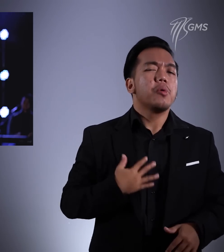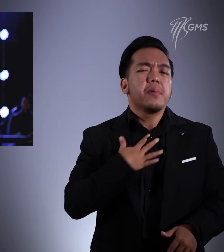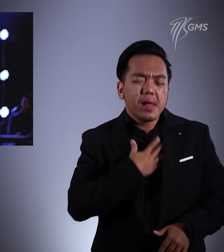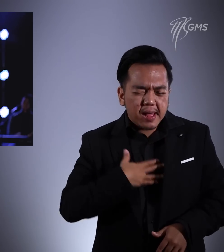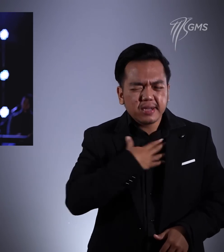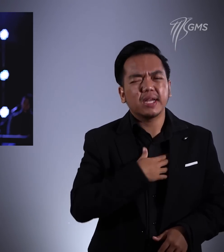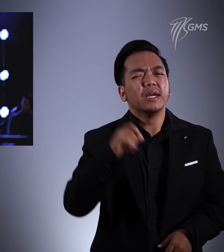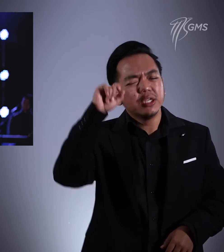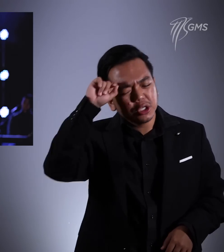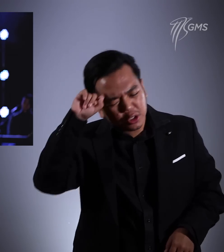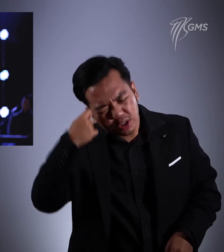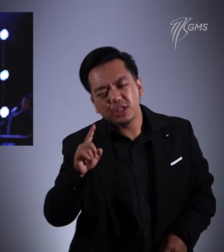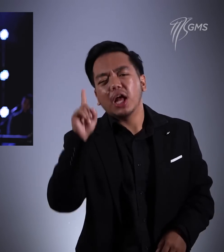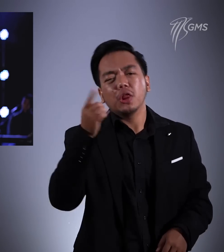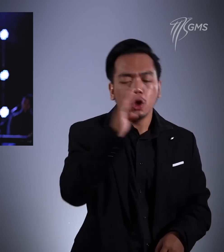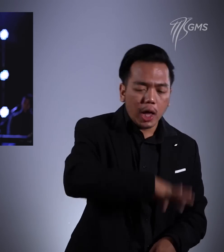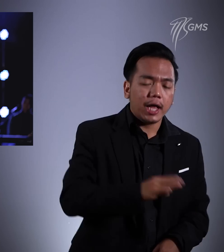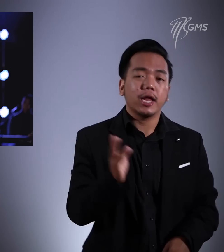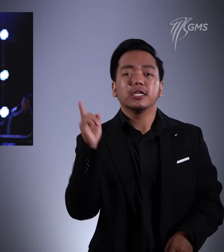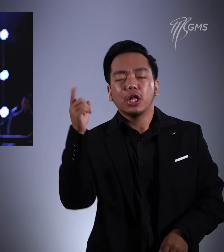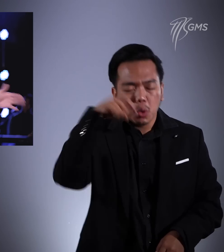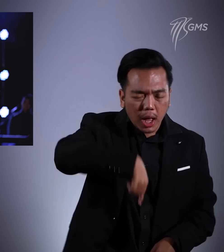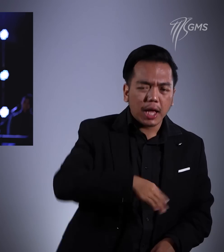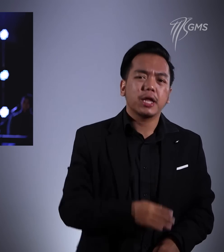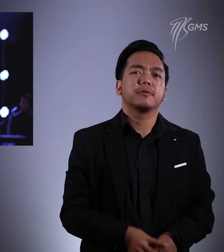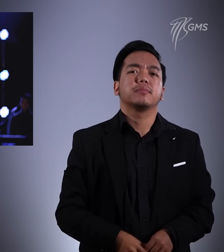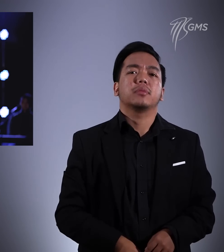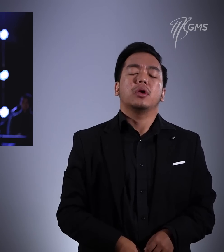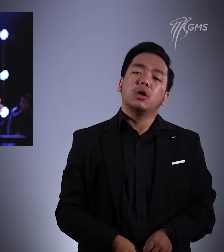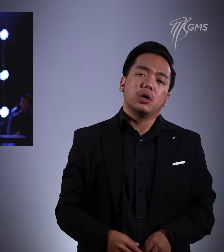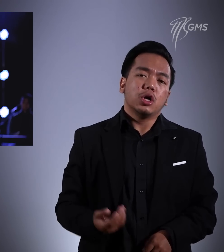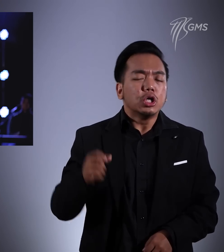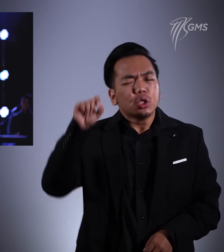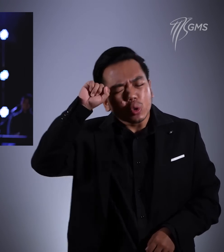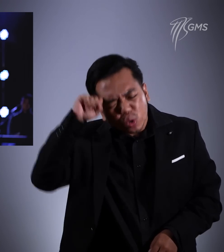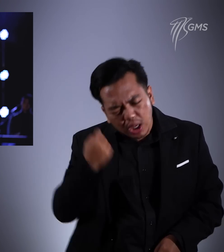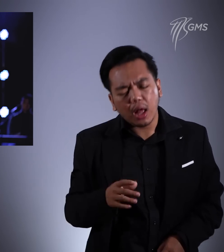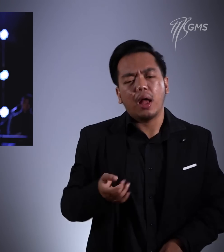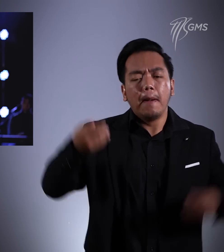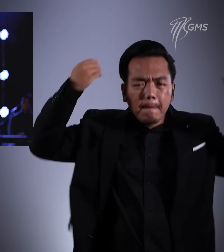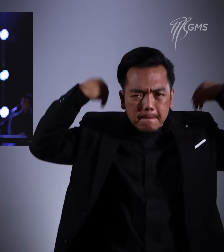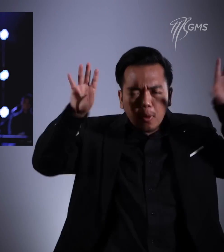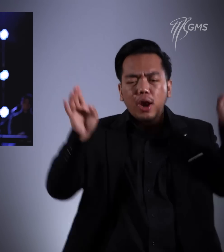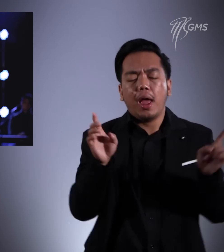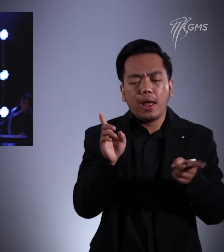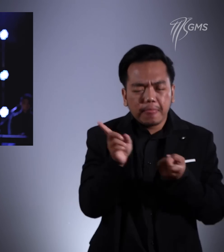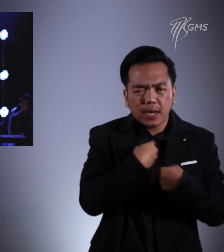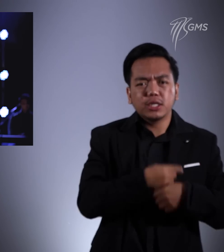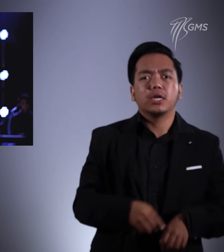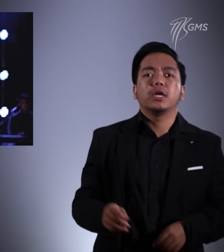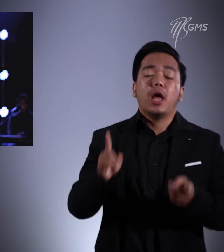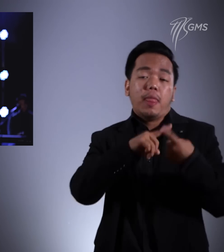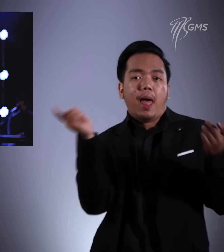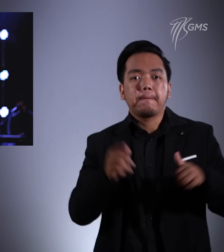lebih. Aku mau mengalami penyertaan, bukan kesusahan. Kesusahan boleh terjadi biar sehari demi sehari. Tapi penyertaan harus terjadi pula.